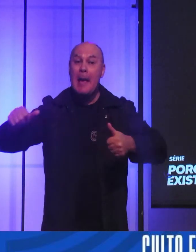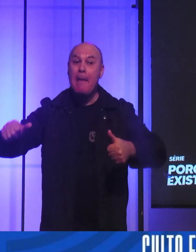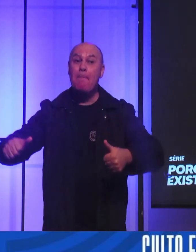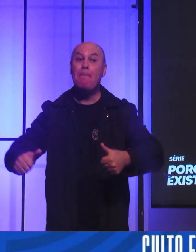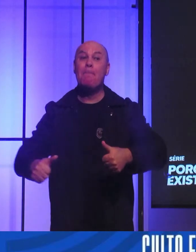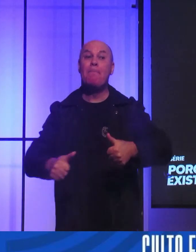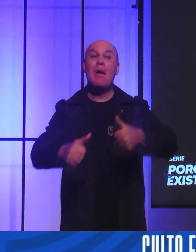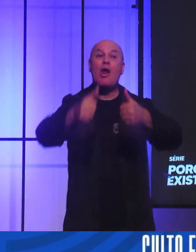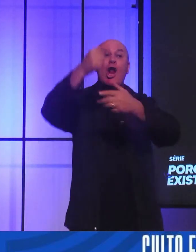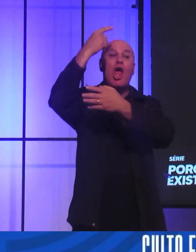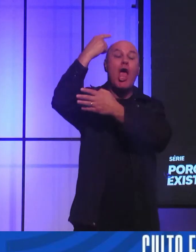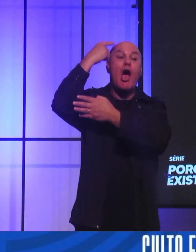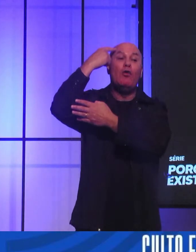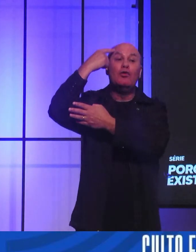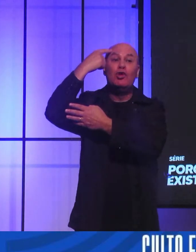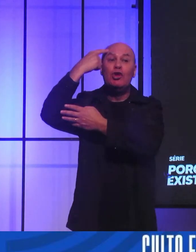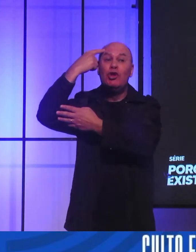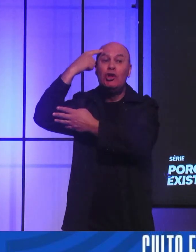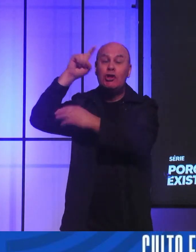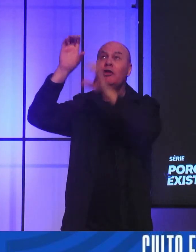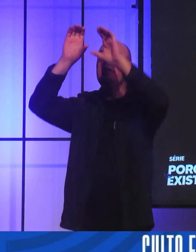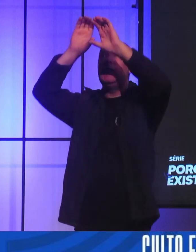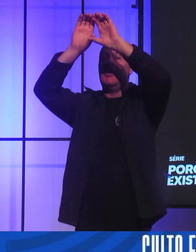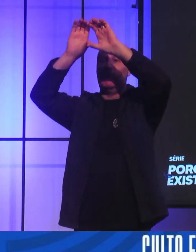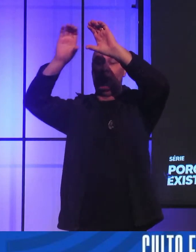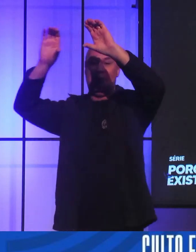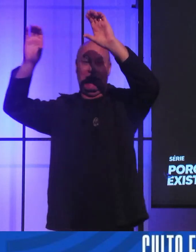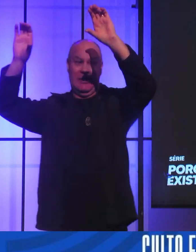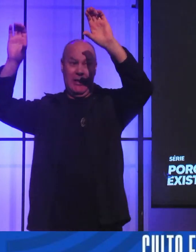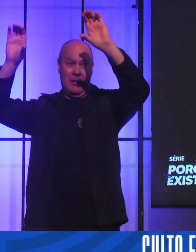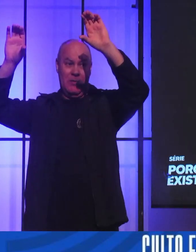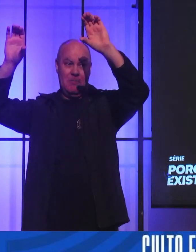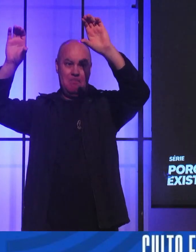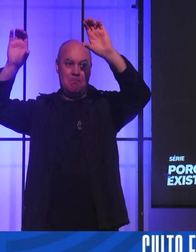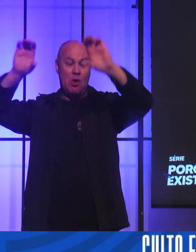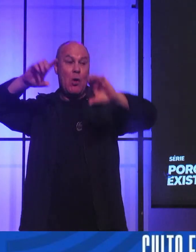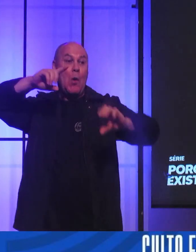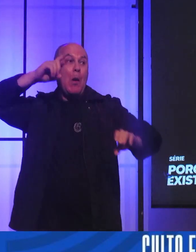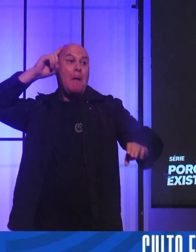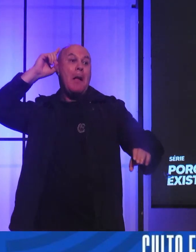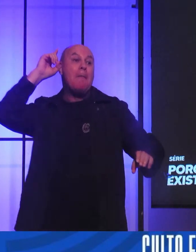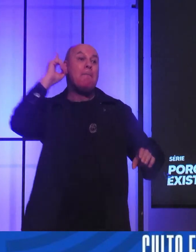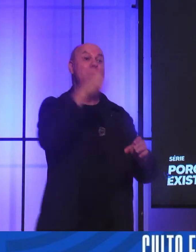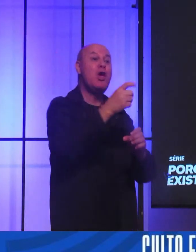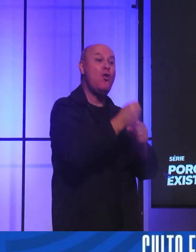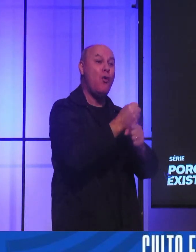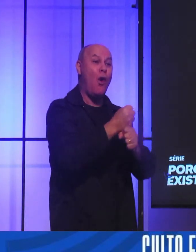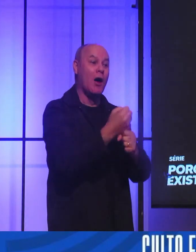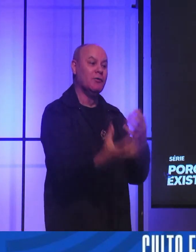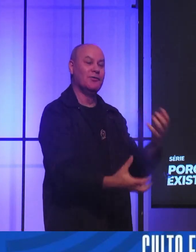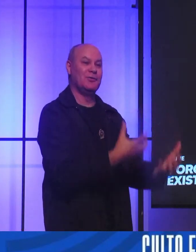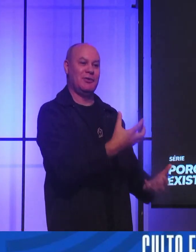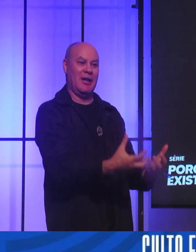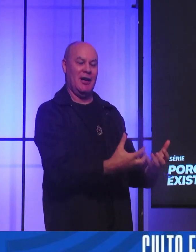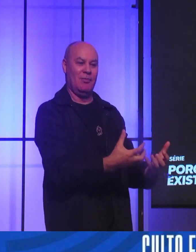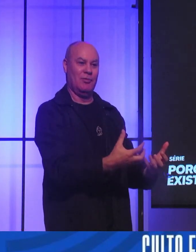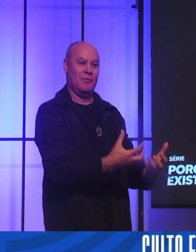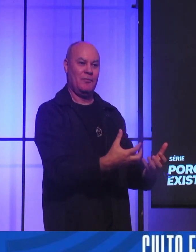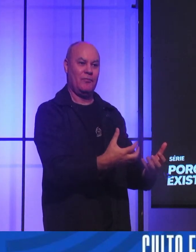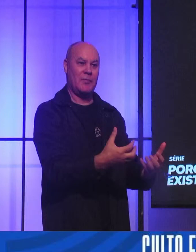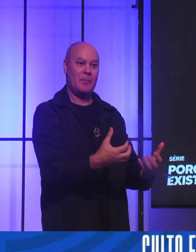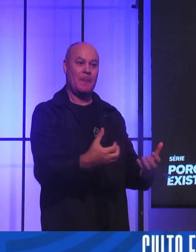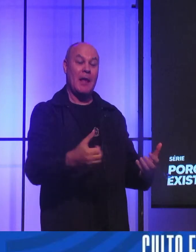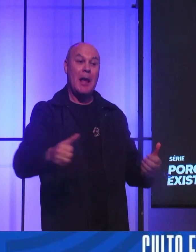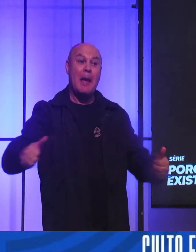lugar. O que Deus está dizendo, que nós não temos nem ideia de como será o céu. Mas eu gostaria que